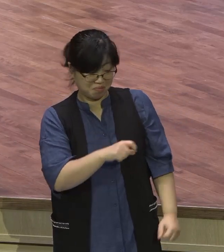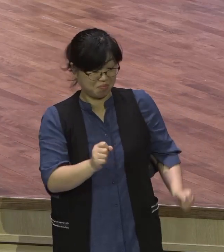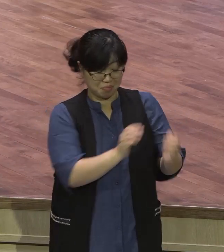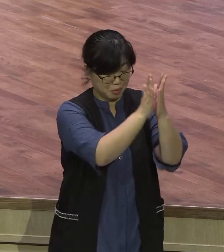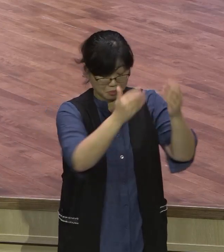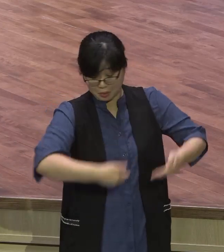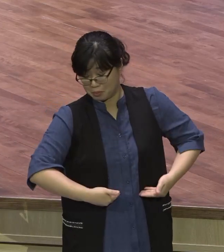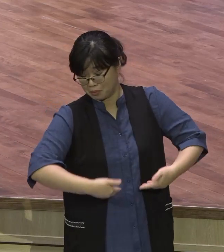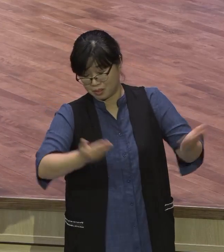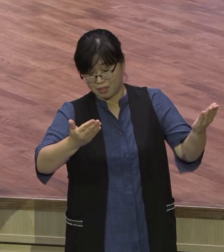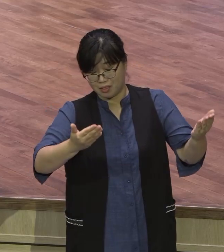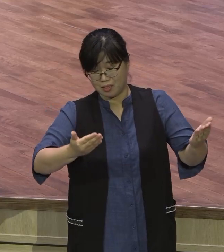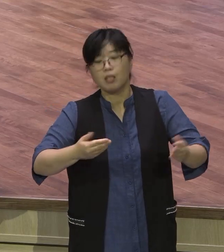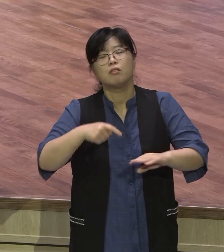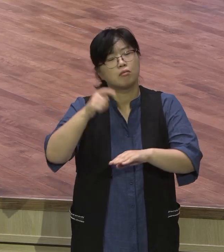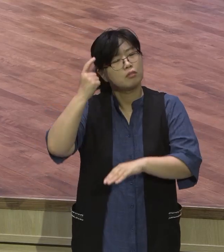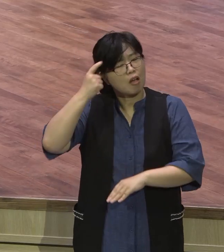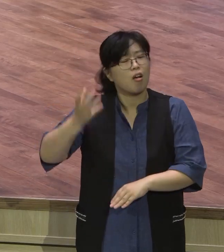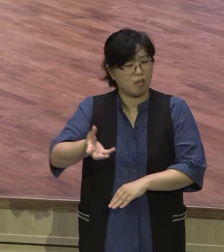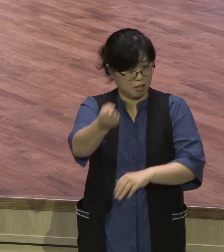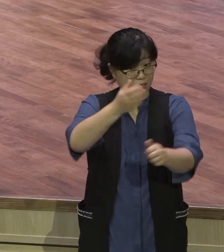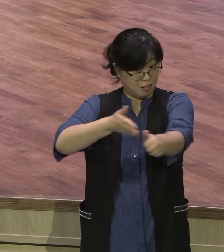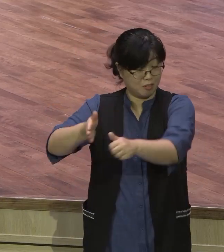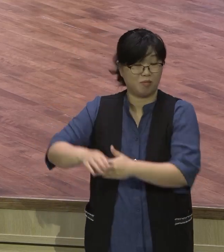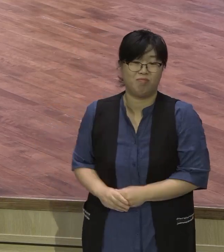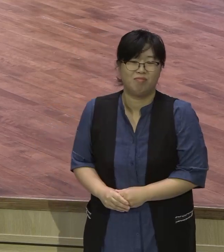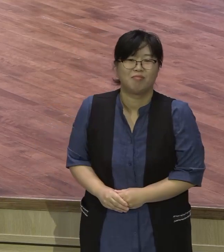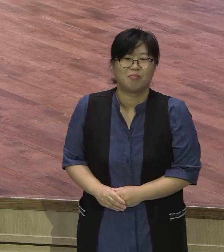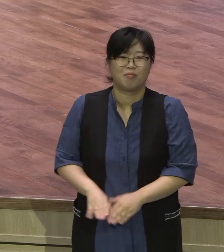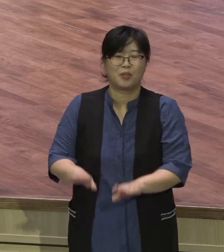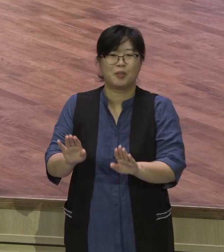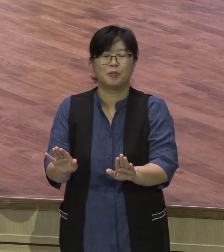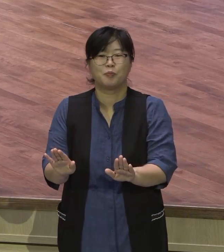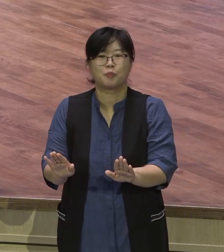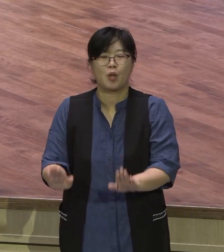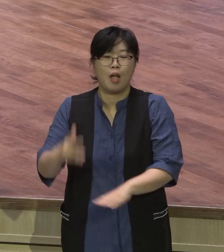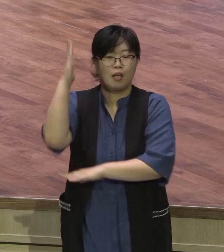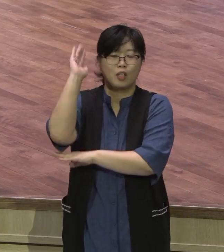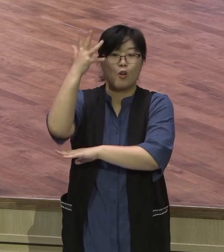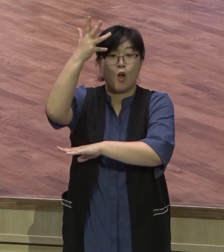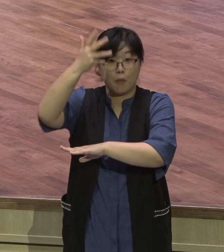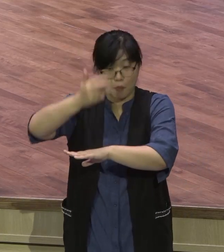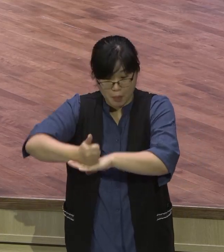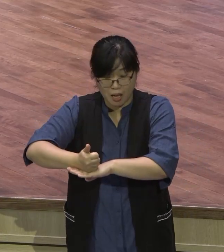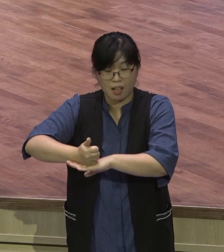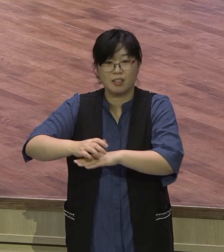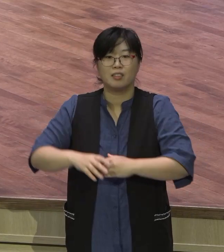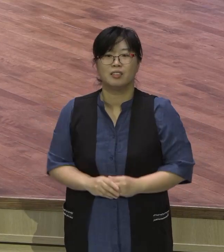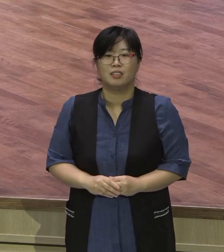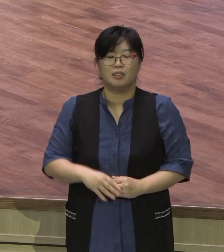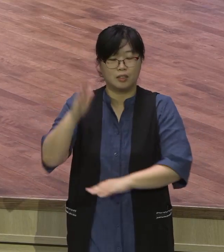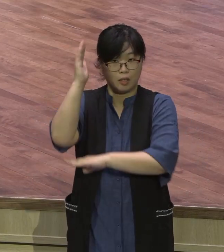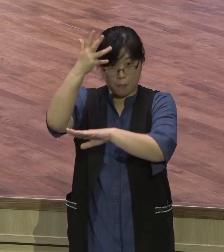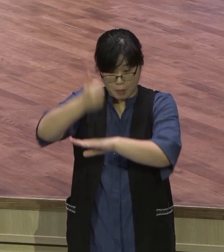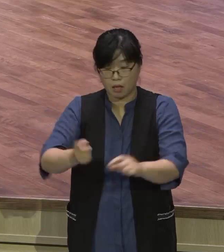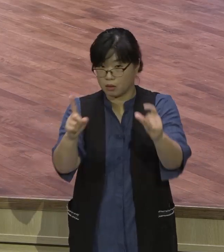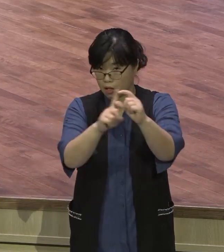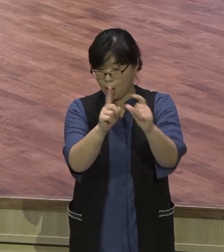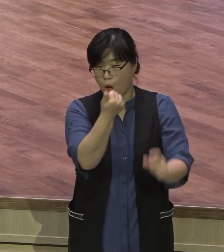결론입니다 황금기라는 말이 있죠 문자적으로 절정에 올라 가장 좋은 시기 그게 황금기요